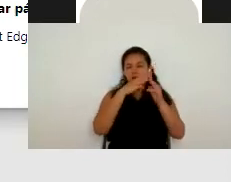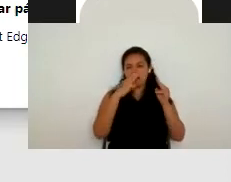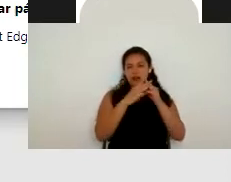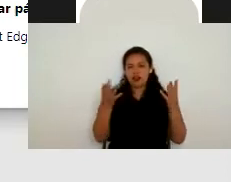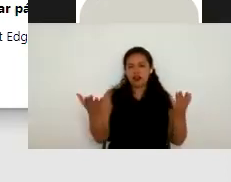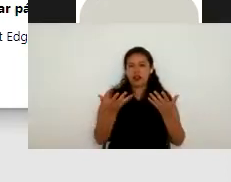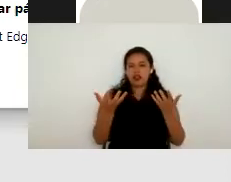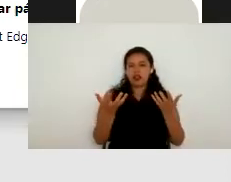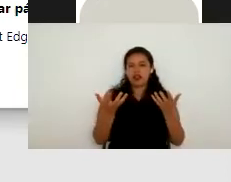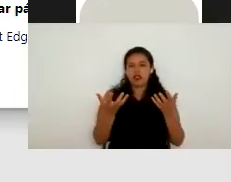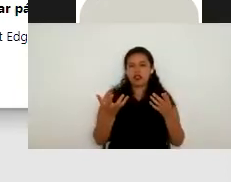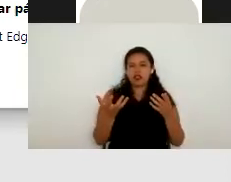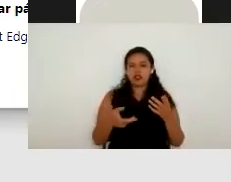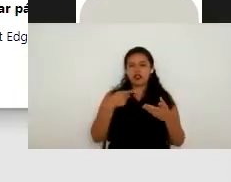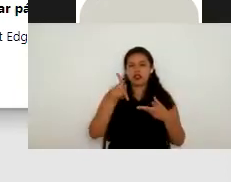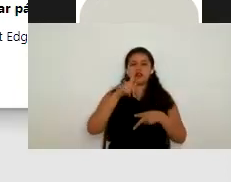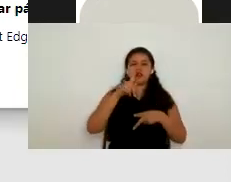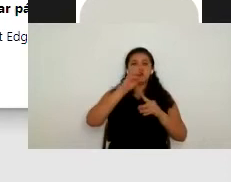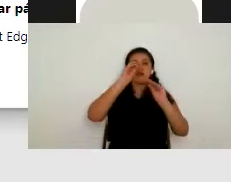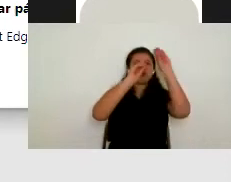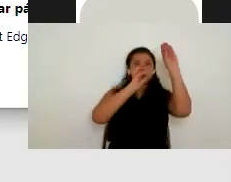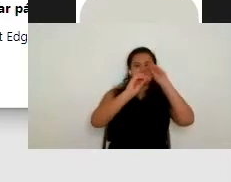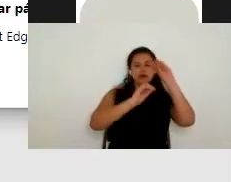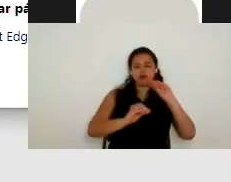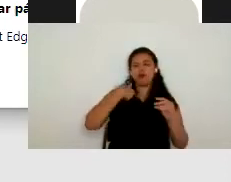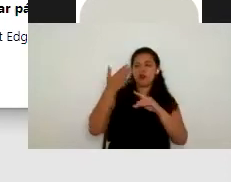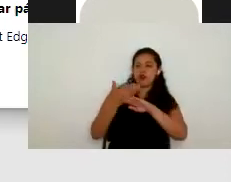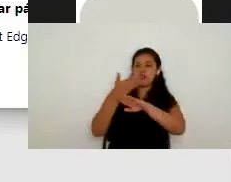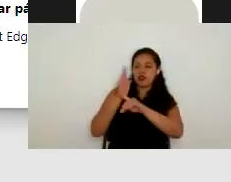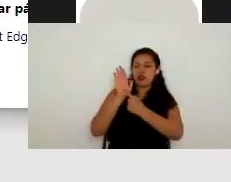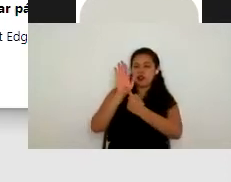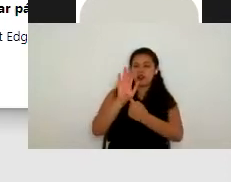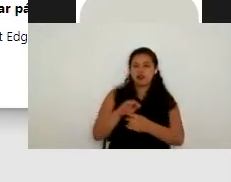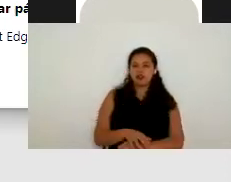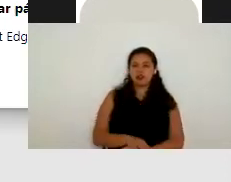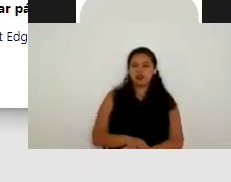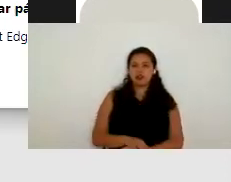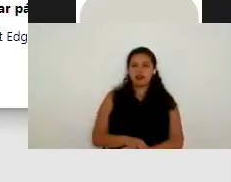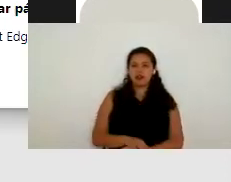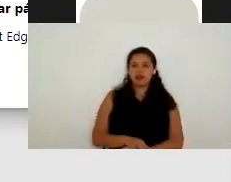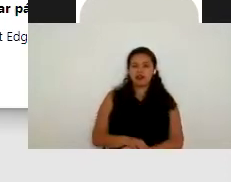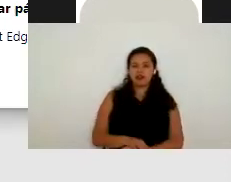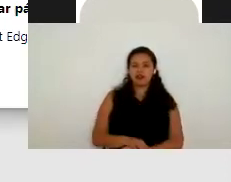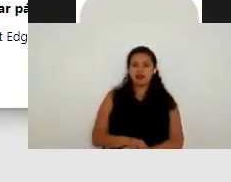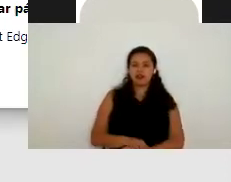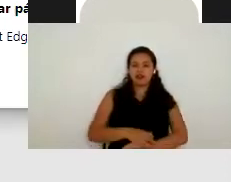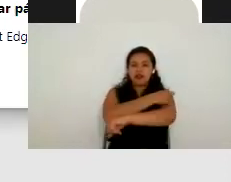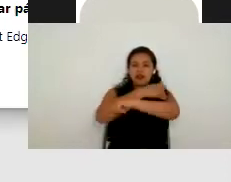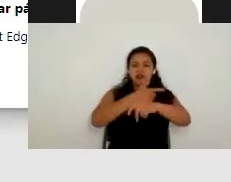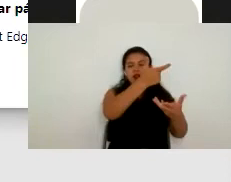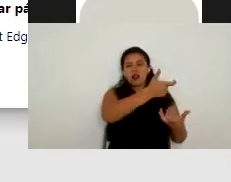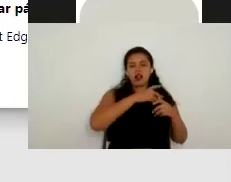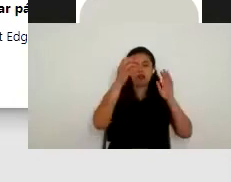con todos sus indicadores que ya les estaban mostrando antes aquí está el ingreso familiar en el punto número